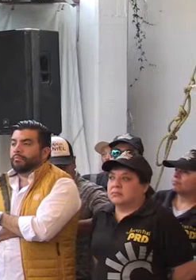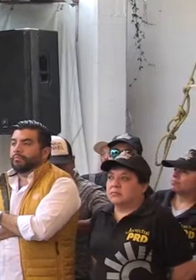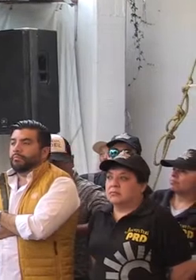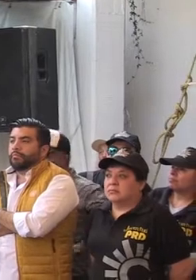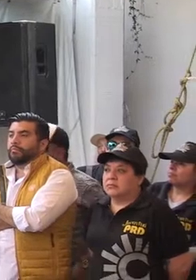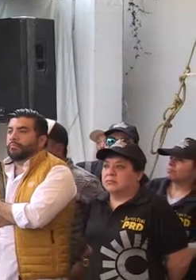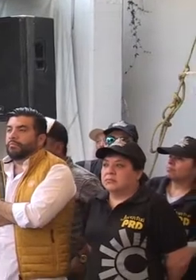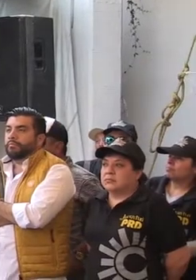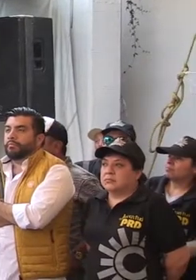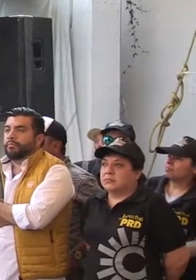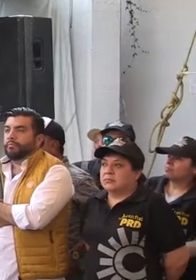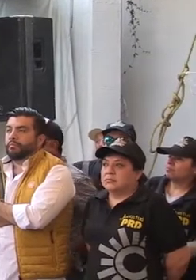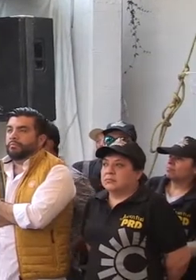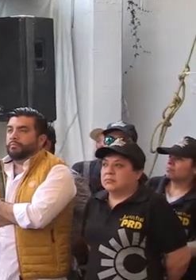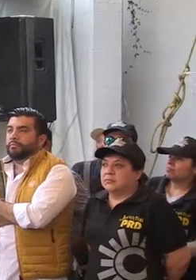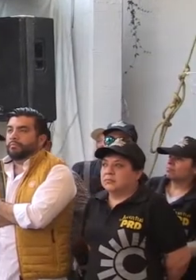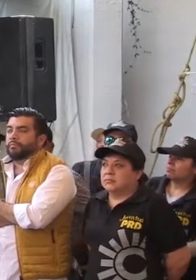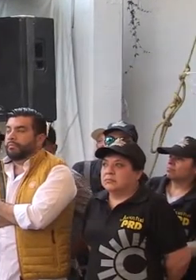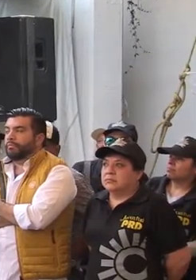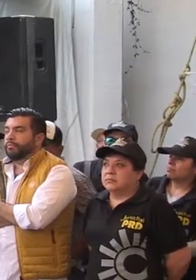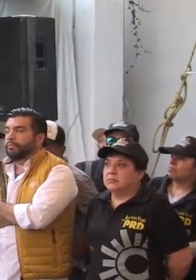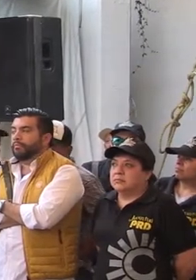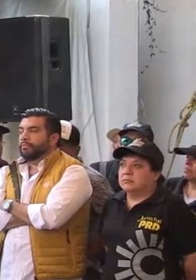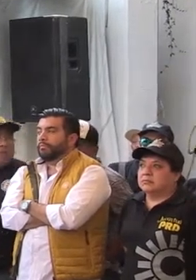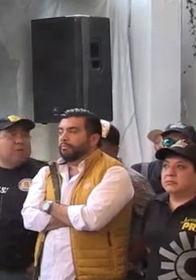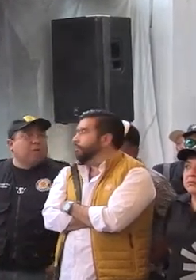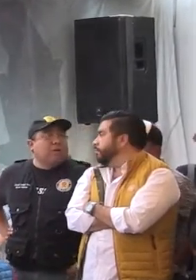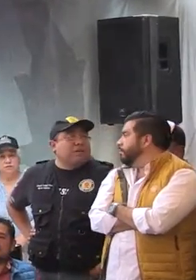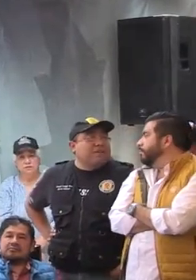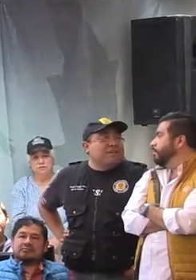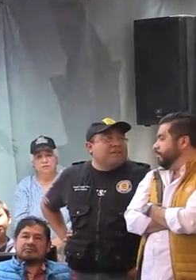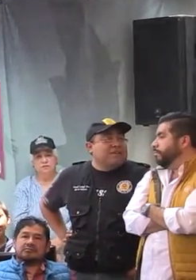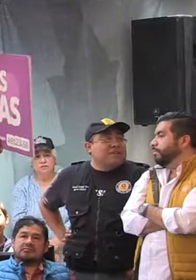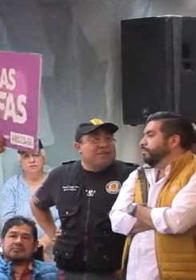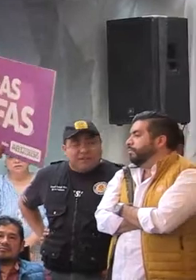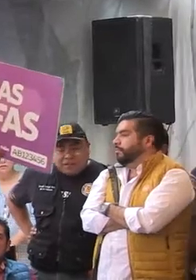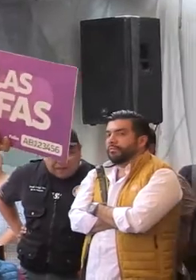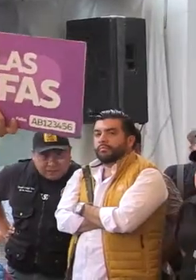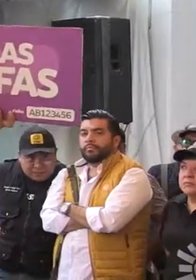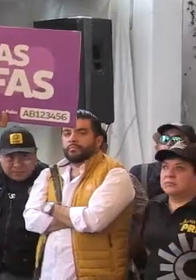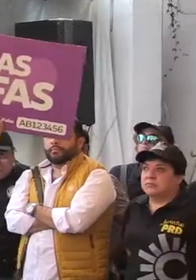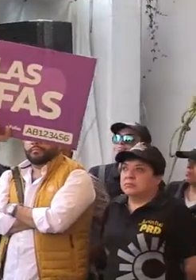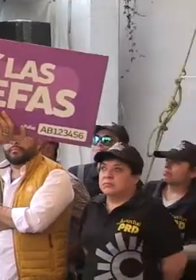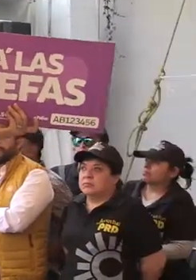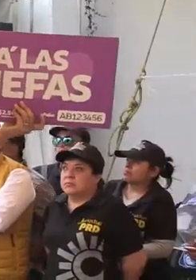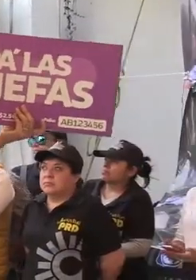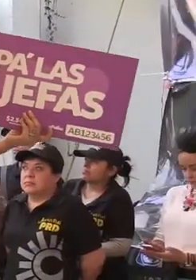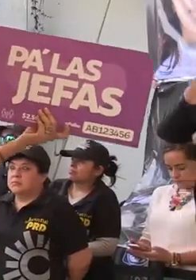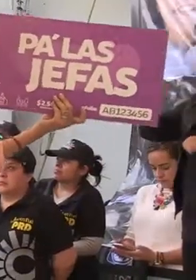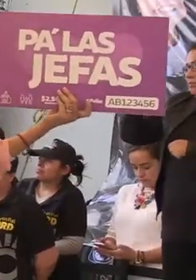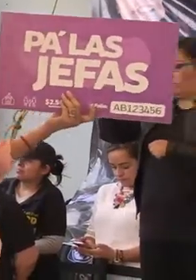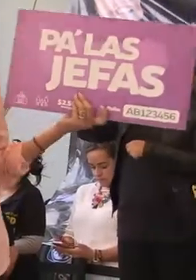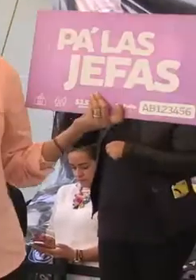eso es muy importante que hagamos este acuerdo. Y como ya lo comentó mi amiga Ana Julia, vamos